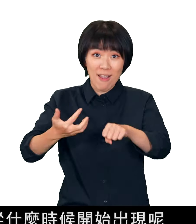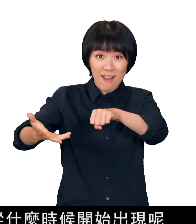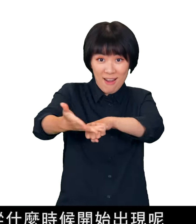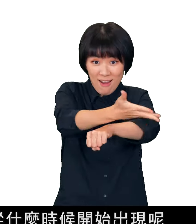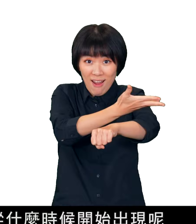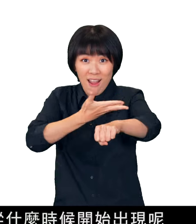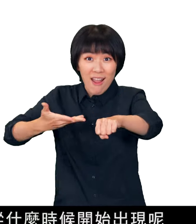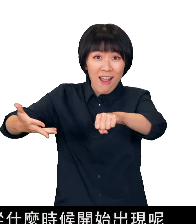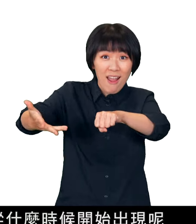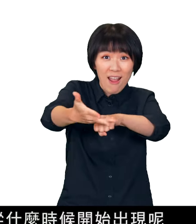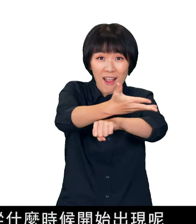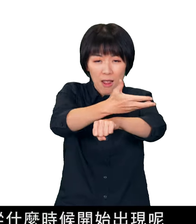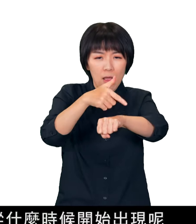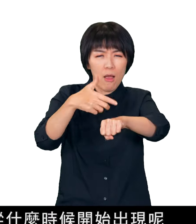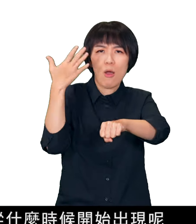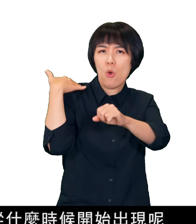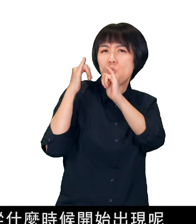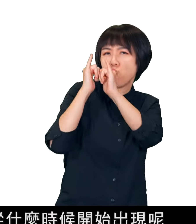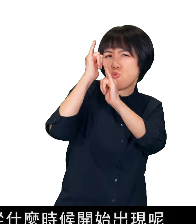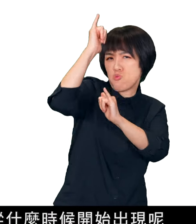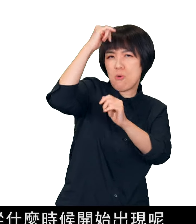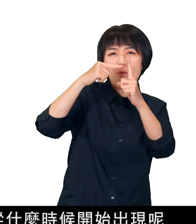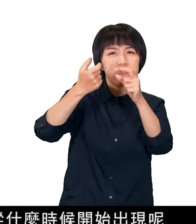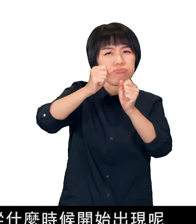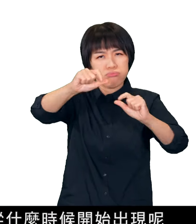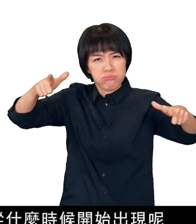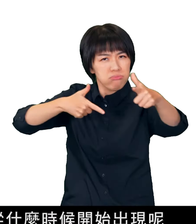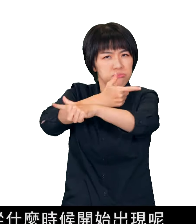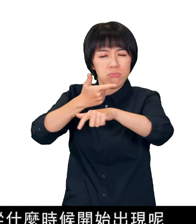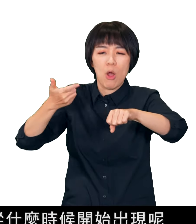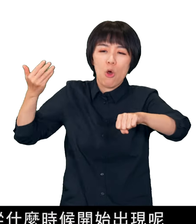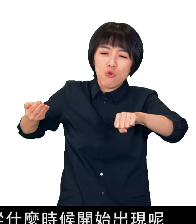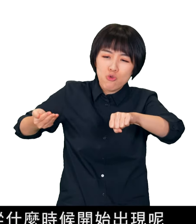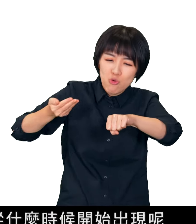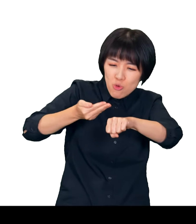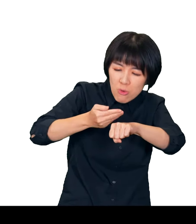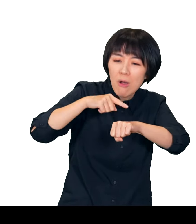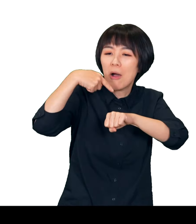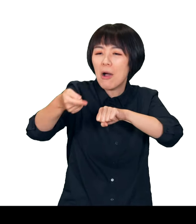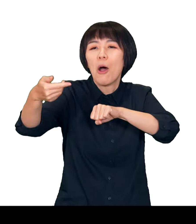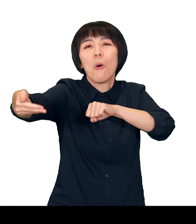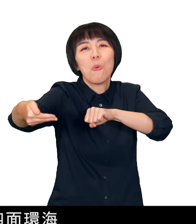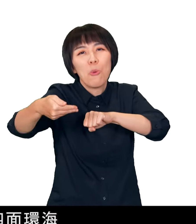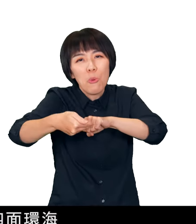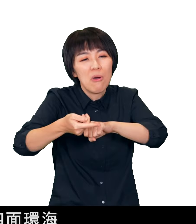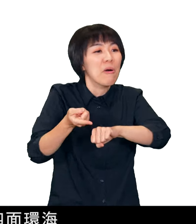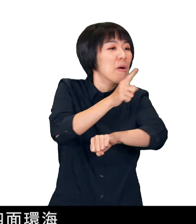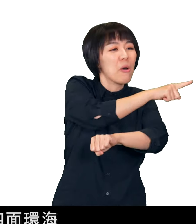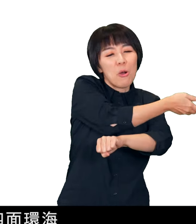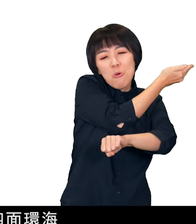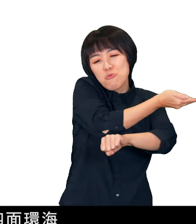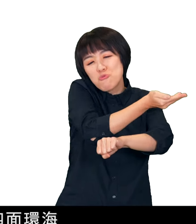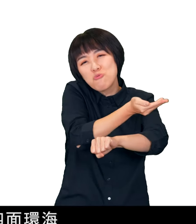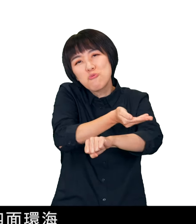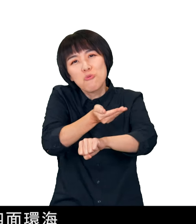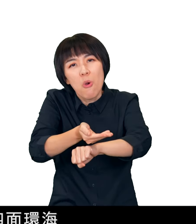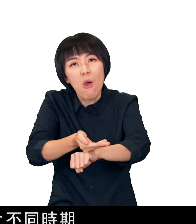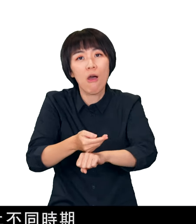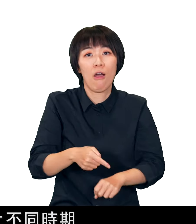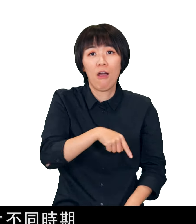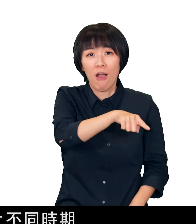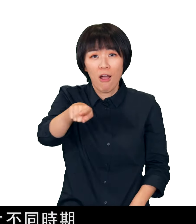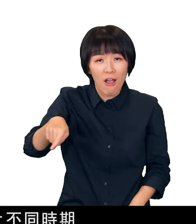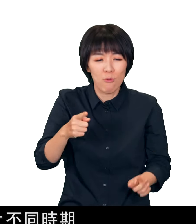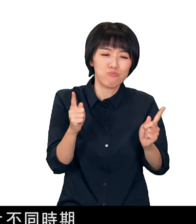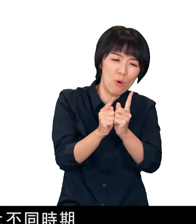台湾岛上的人群是从什么时候开始出现呢？台湾四面环海，